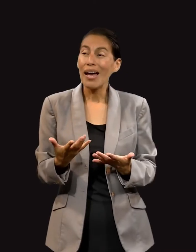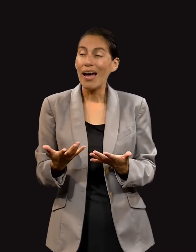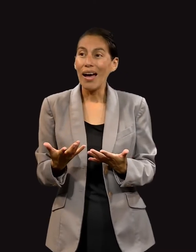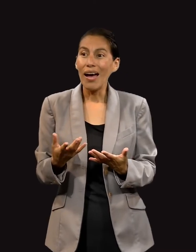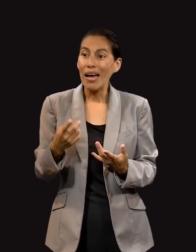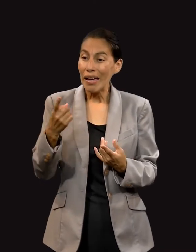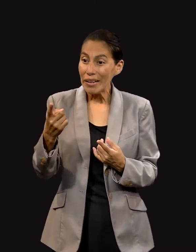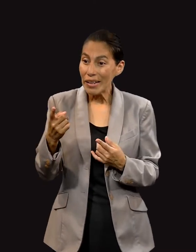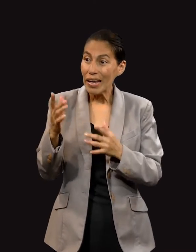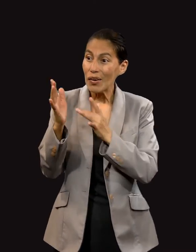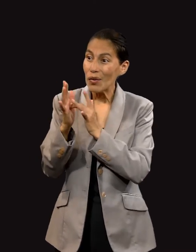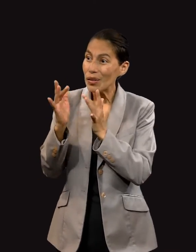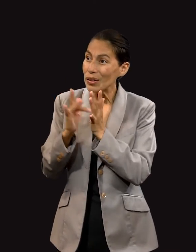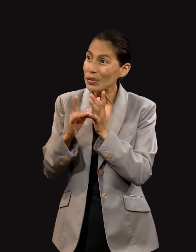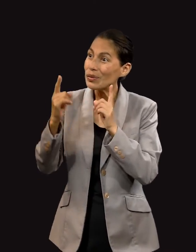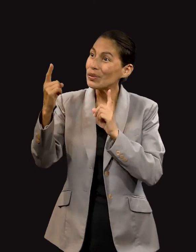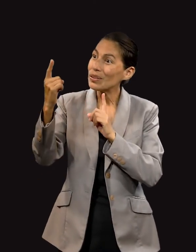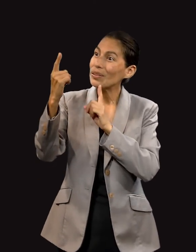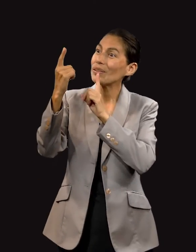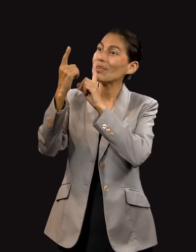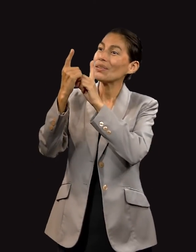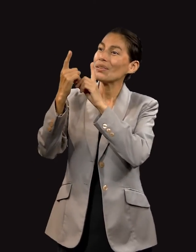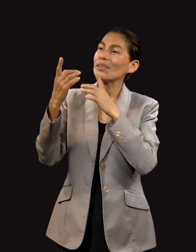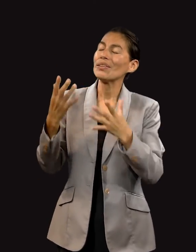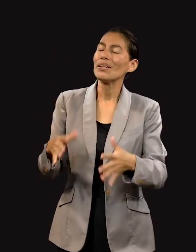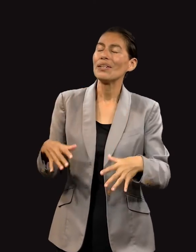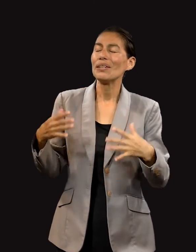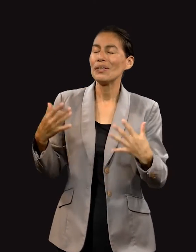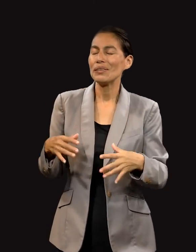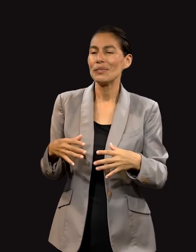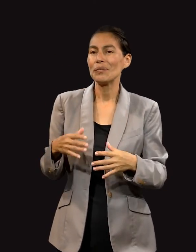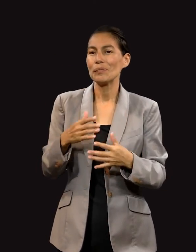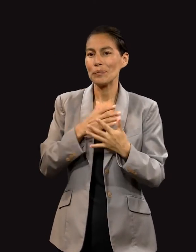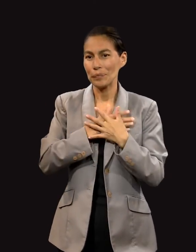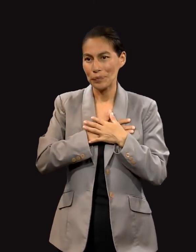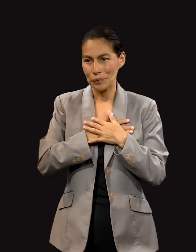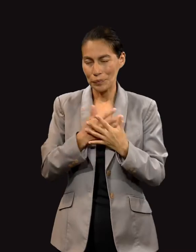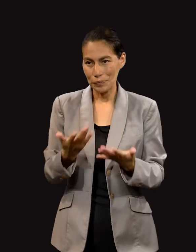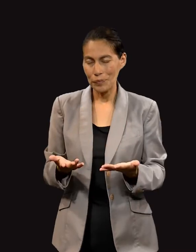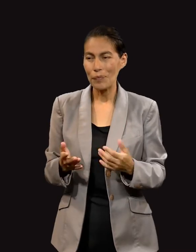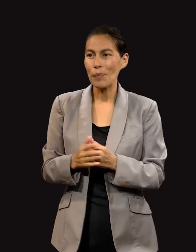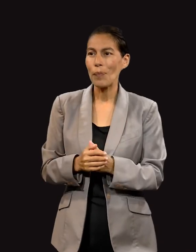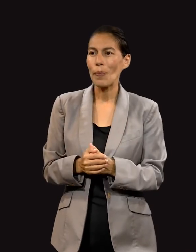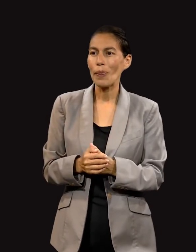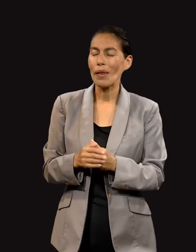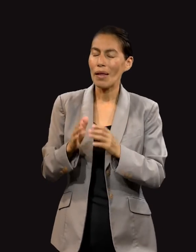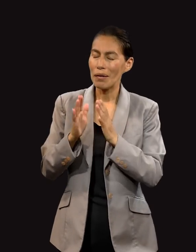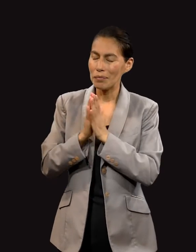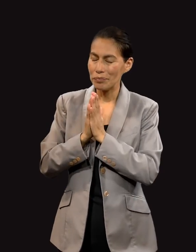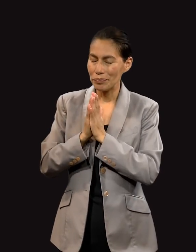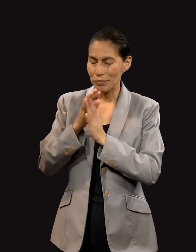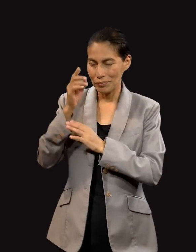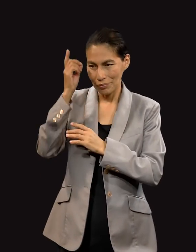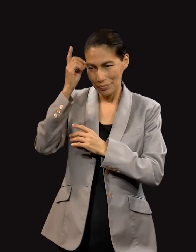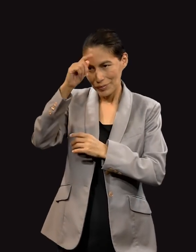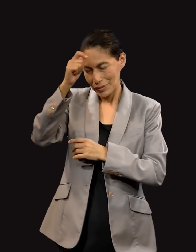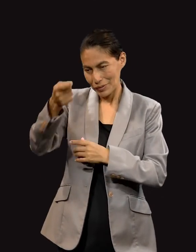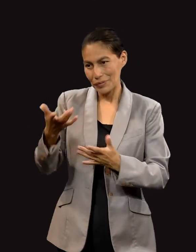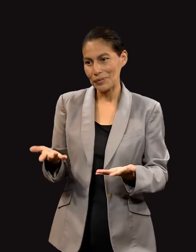persona mayor, se encontró con Jesús. Amén. Y fue transformada. Amén, sí.